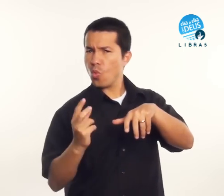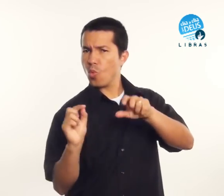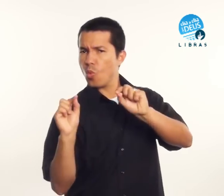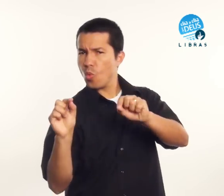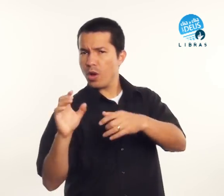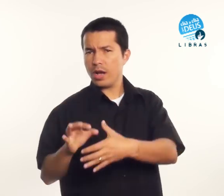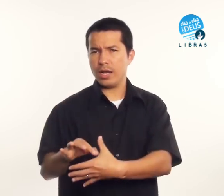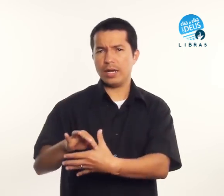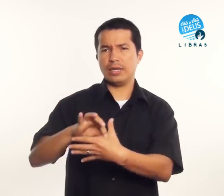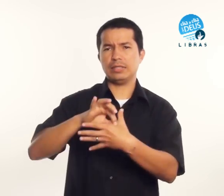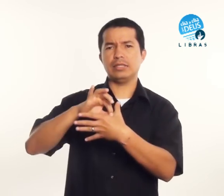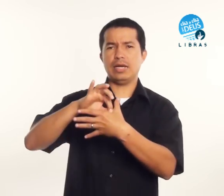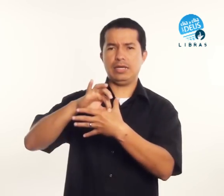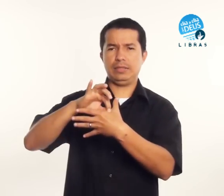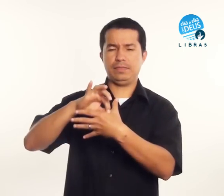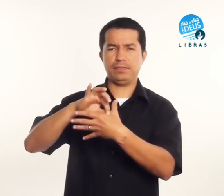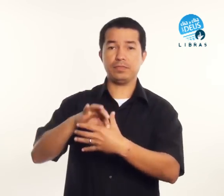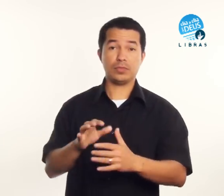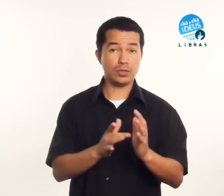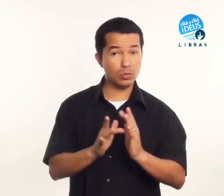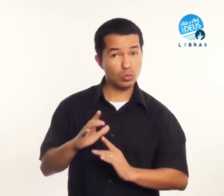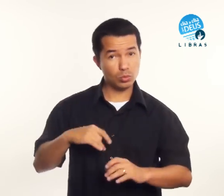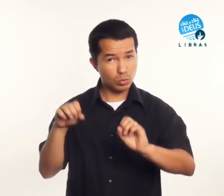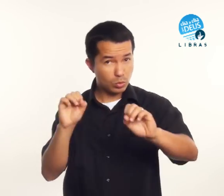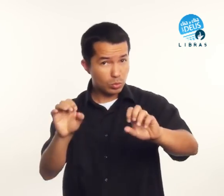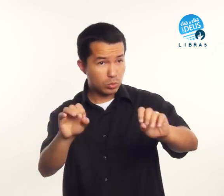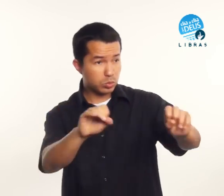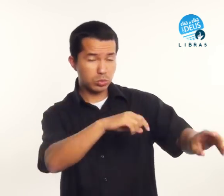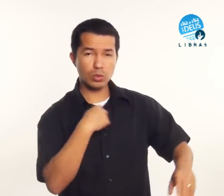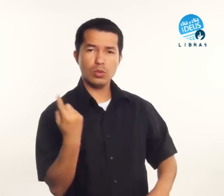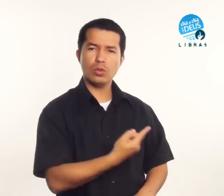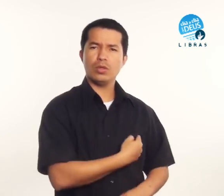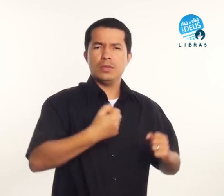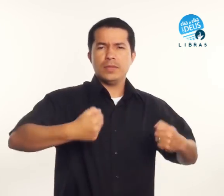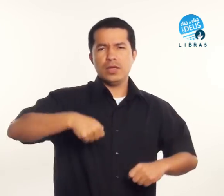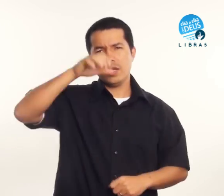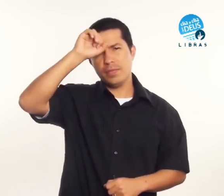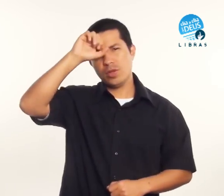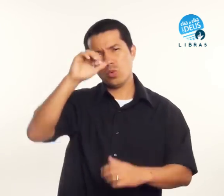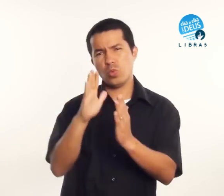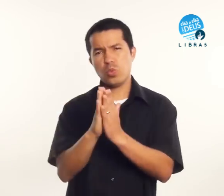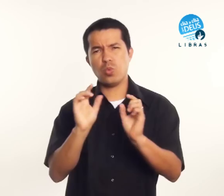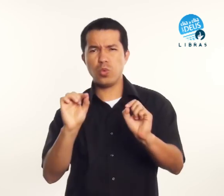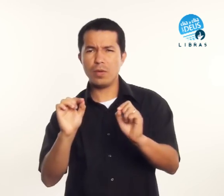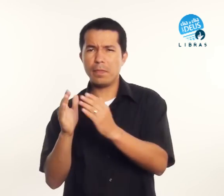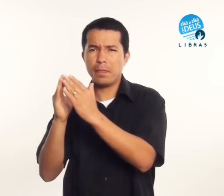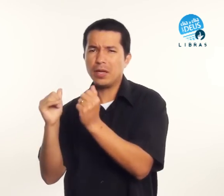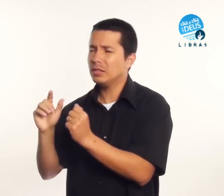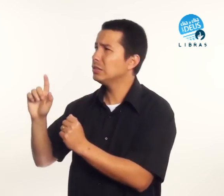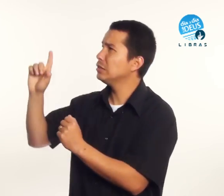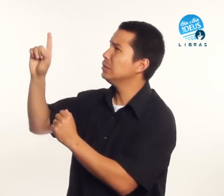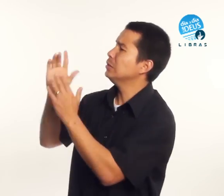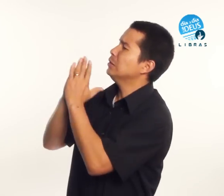em tentação. O que Jesus queria ensinar com isso para a gente é que nós estamos